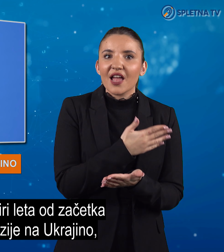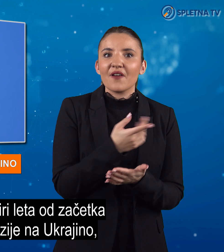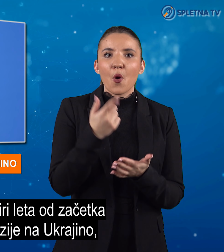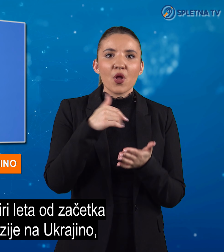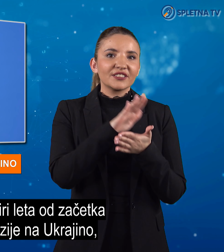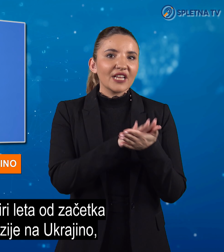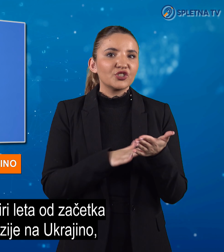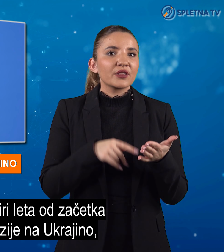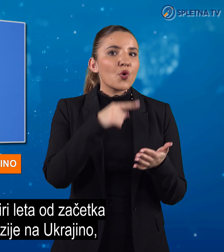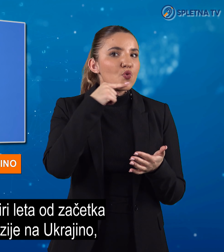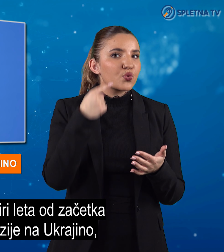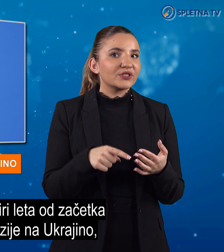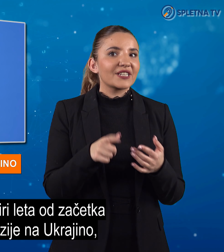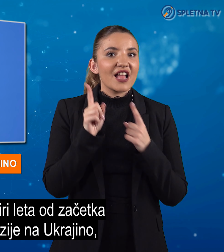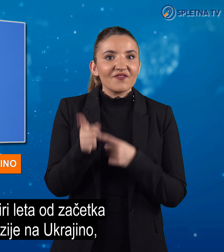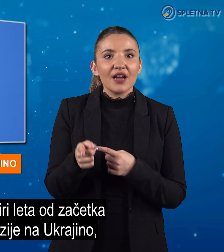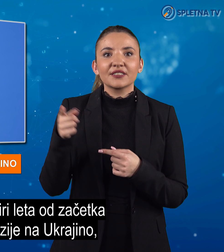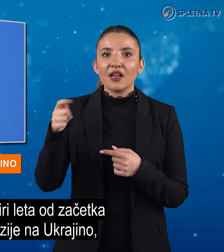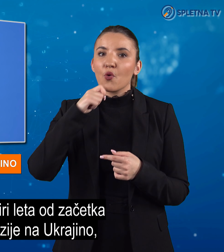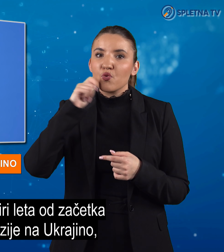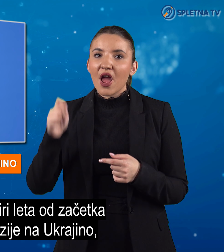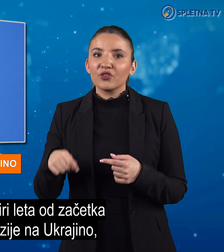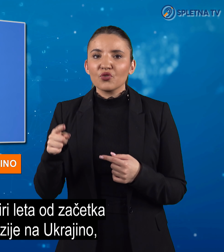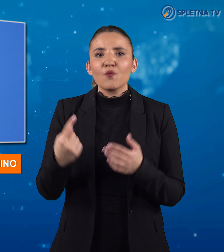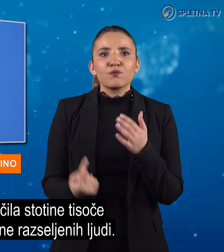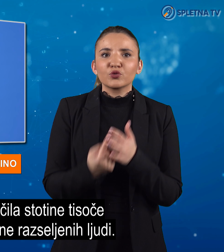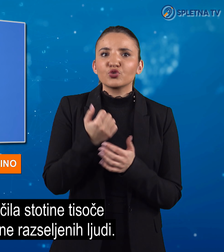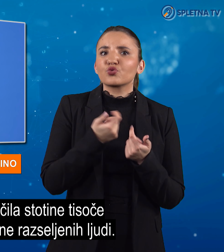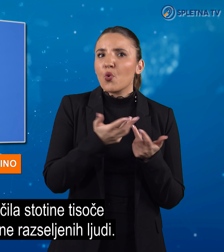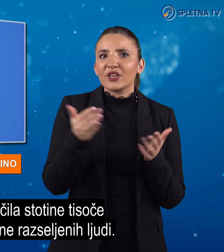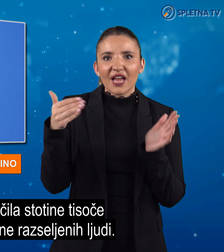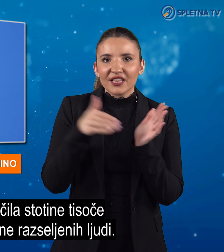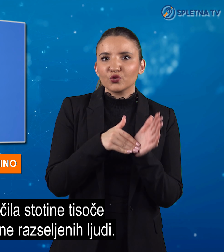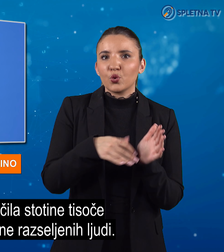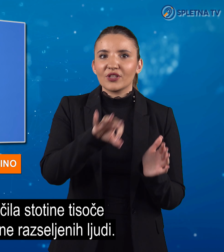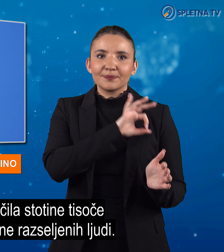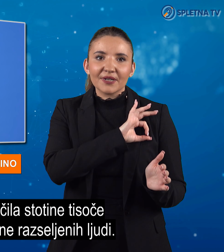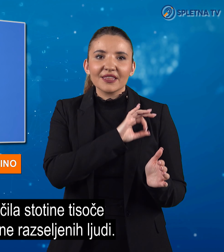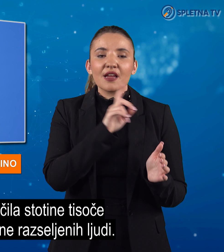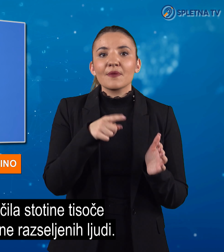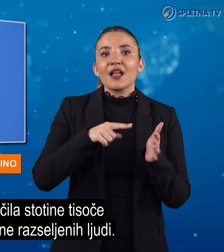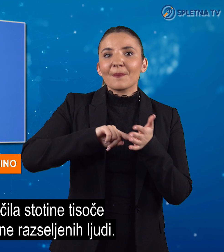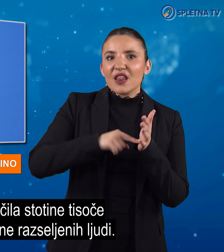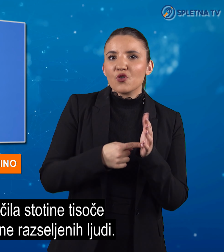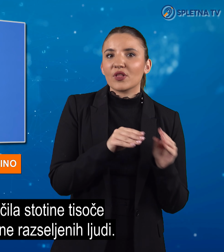leta od začetka ruske invazije na Ukrajino, ki je povzročila stotine tisoče smrti in milijone razseljenih